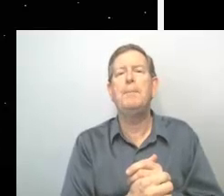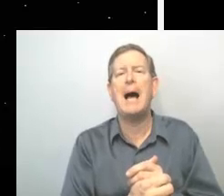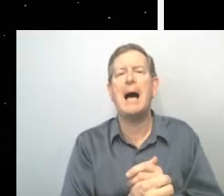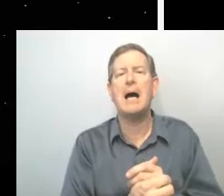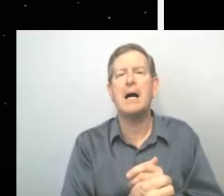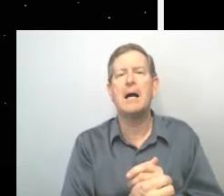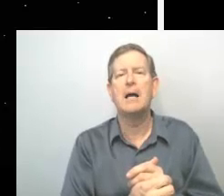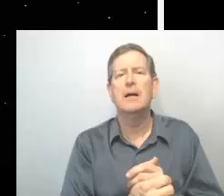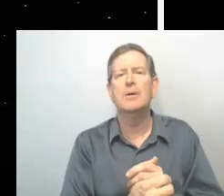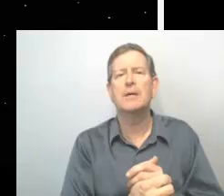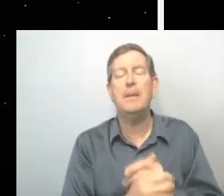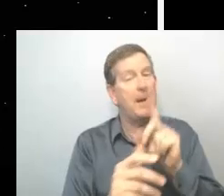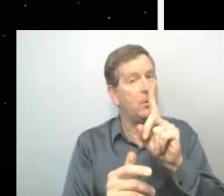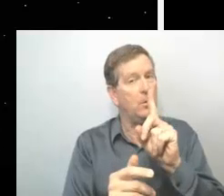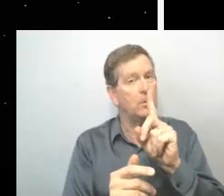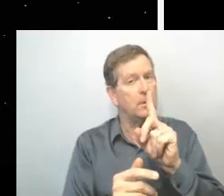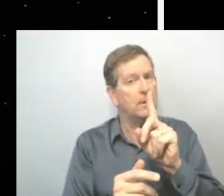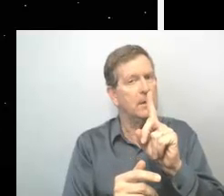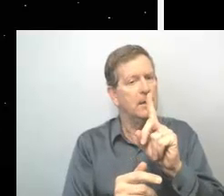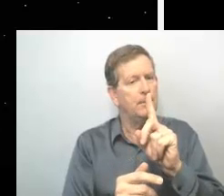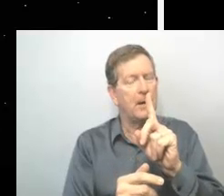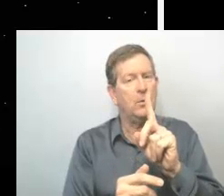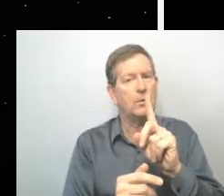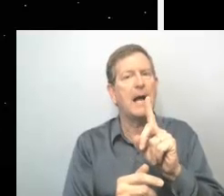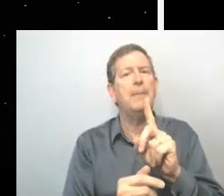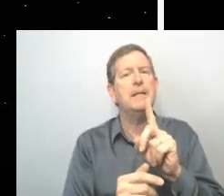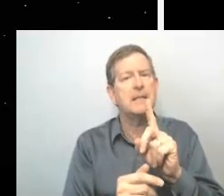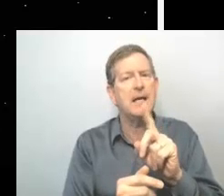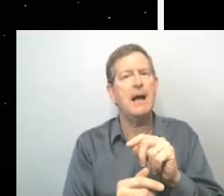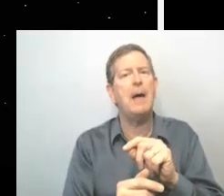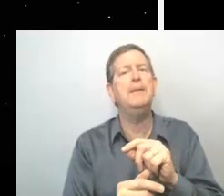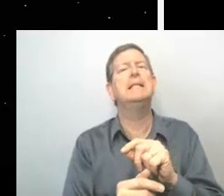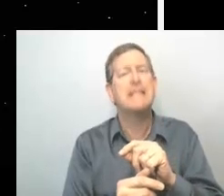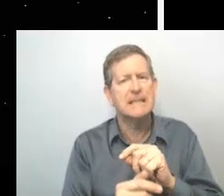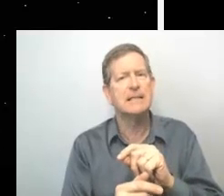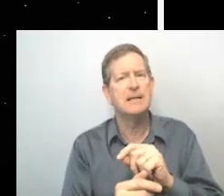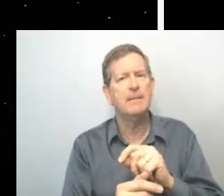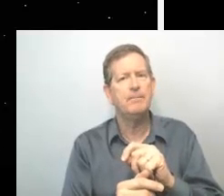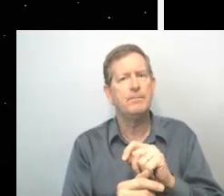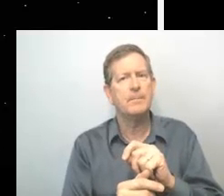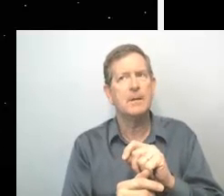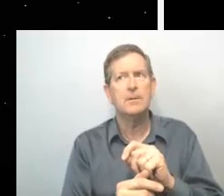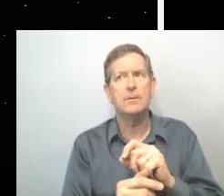je pars. Ok. Par contre, habiter, habite.